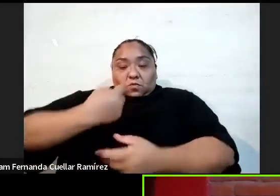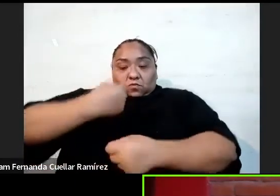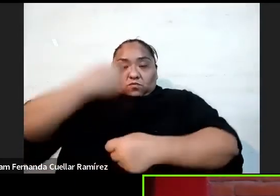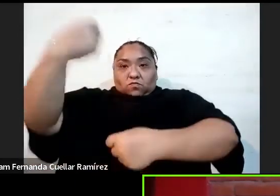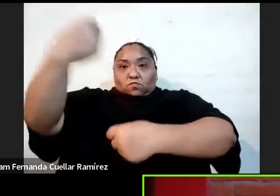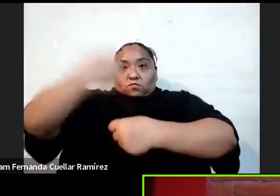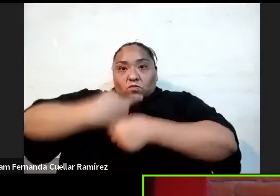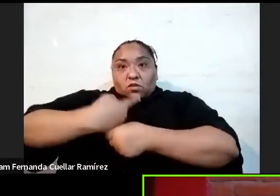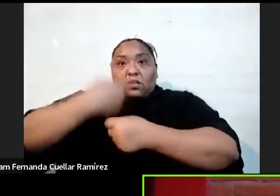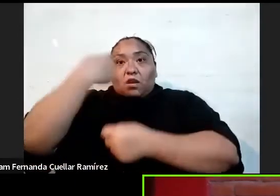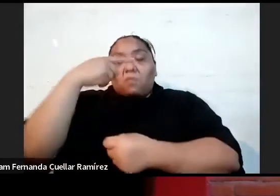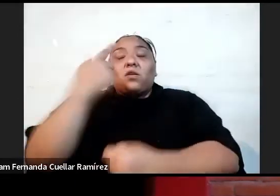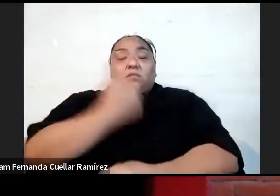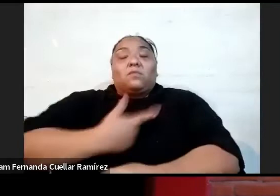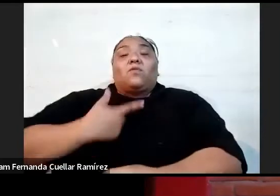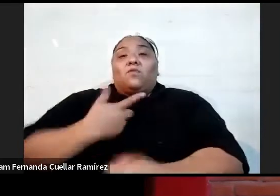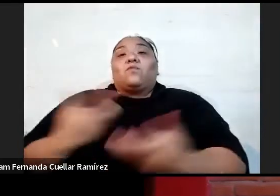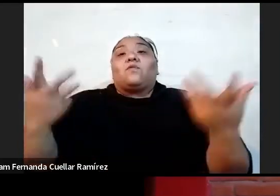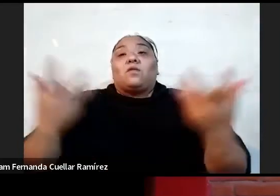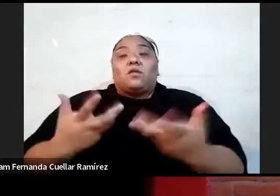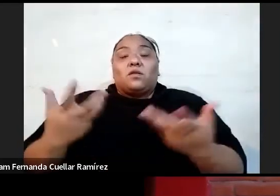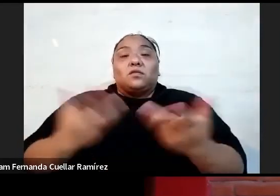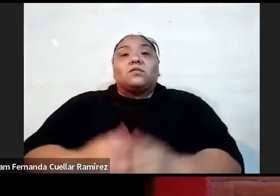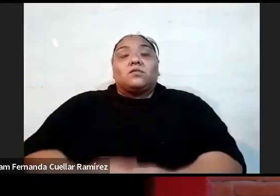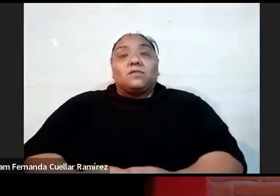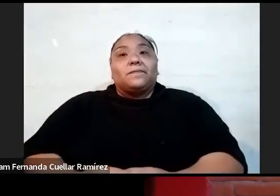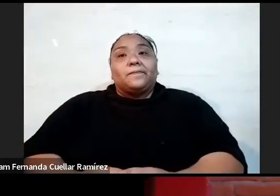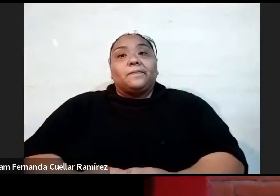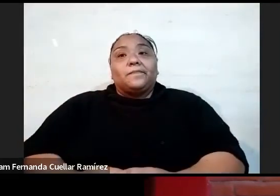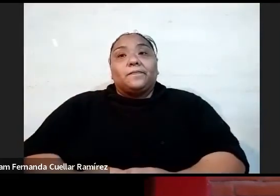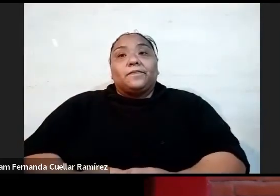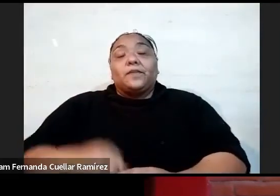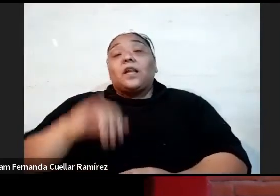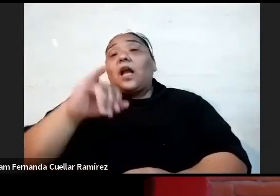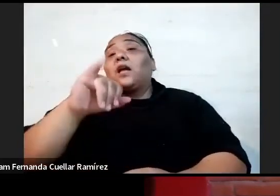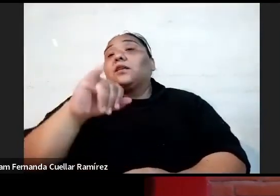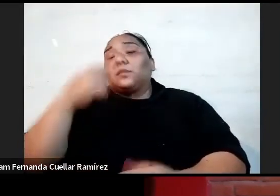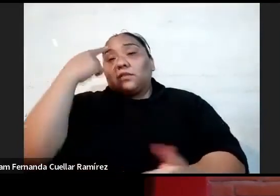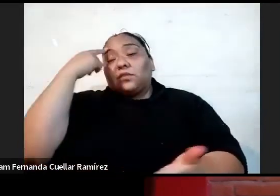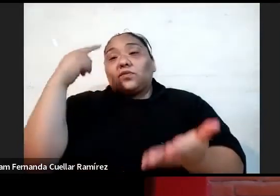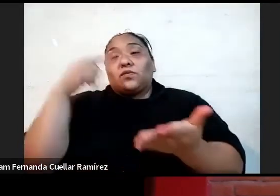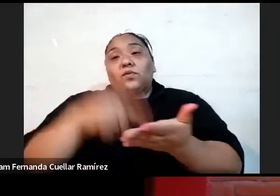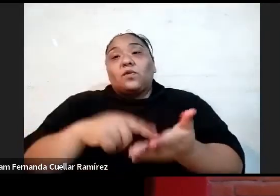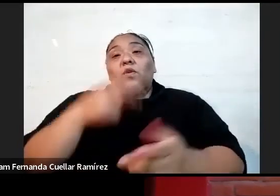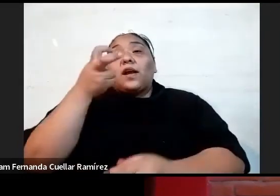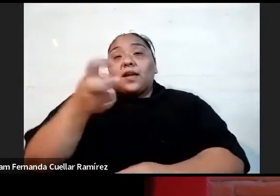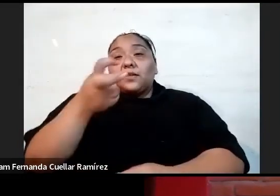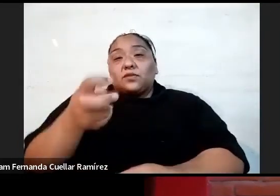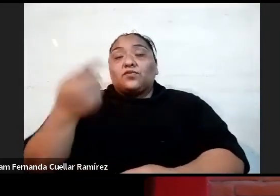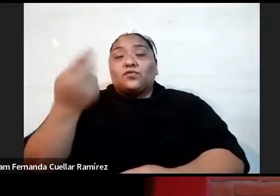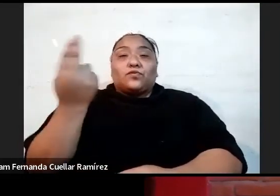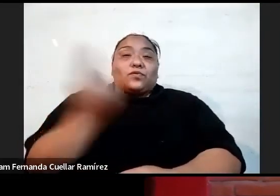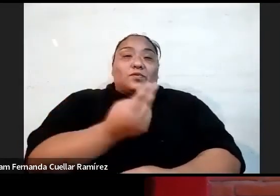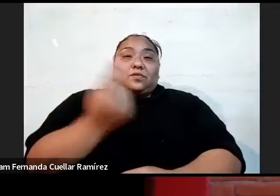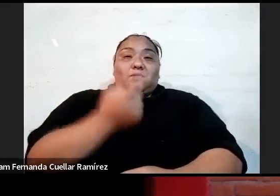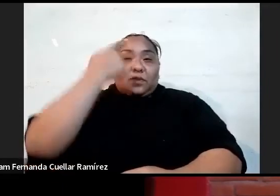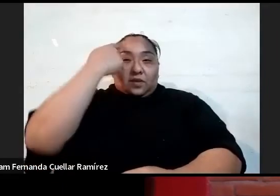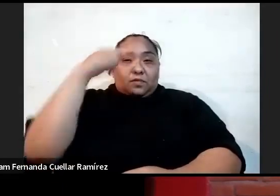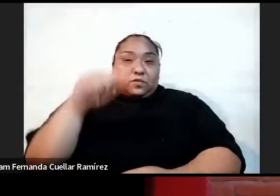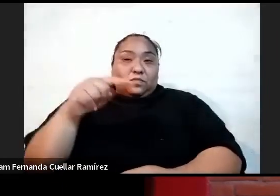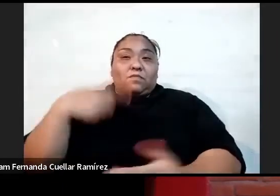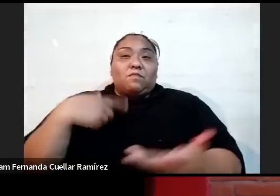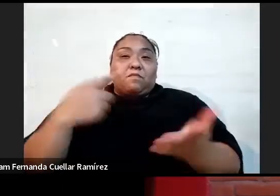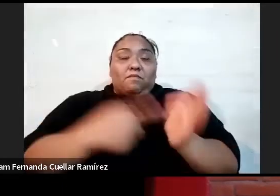cabo. sí, porque justo eso creo que es lo que necesitamos